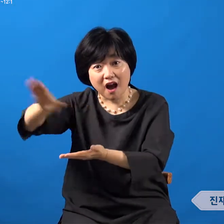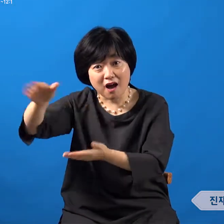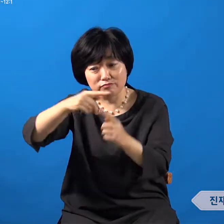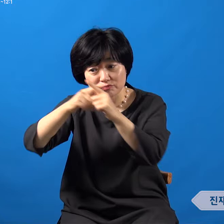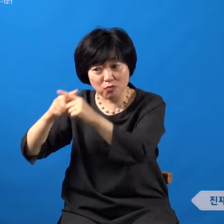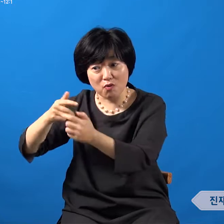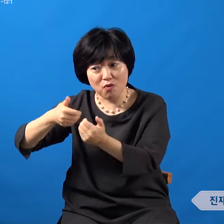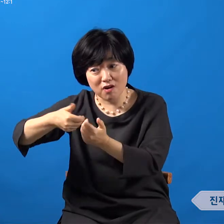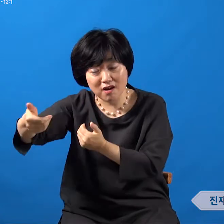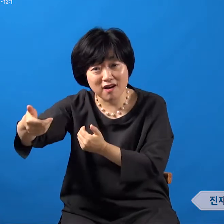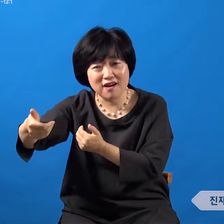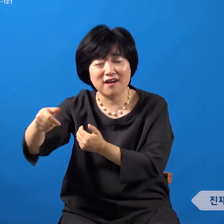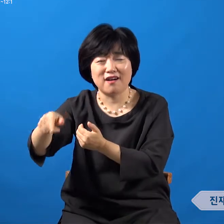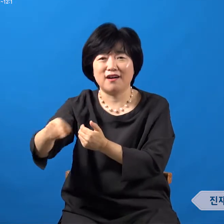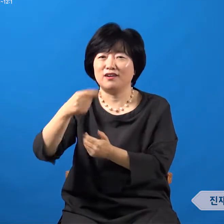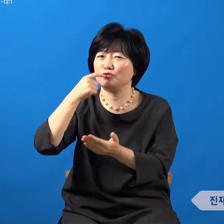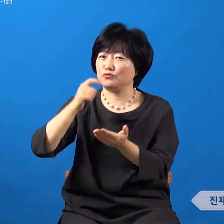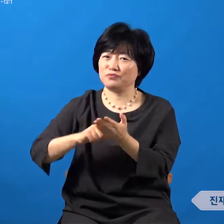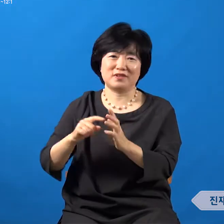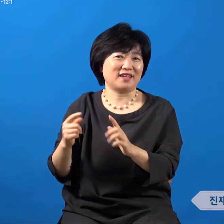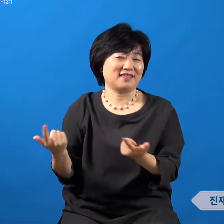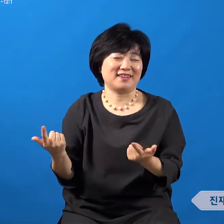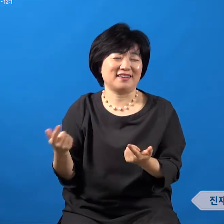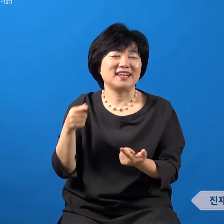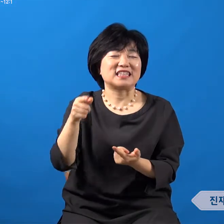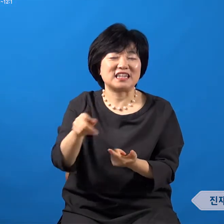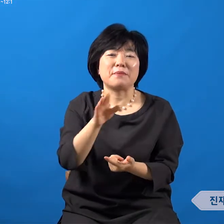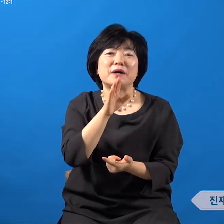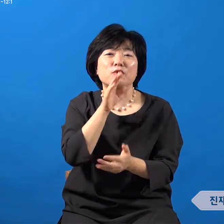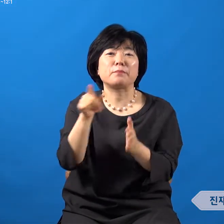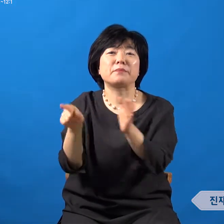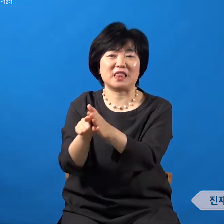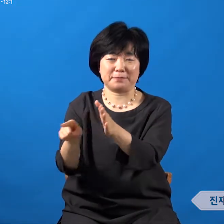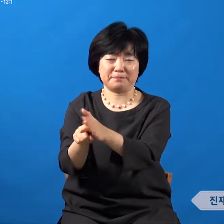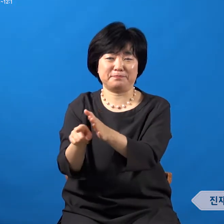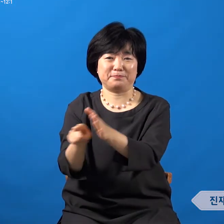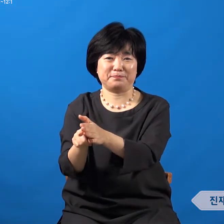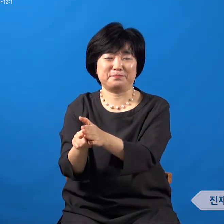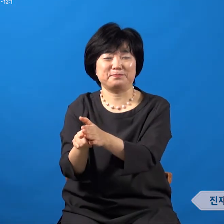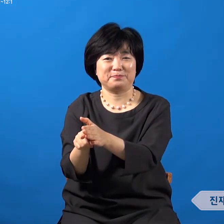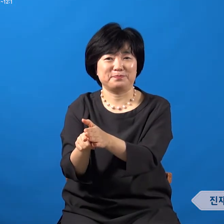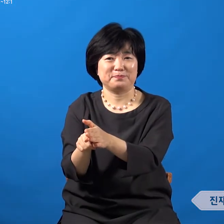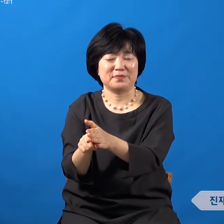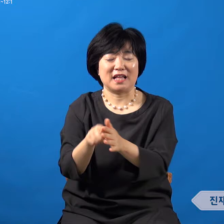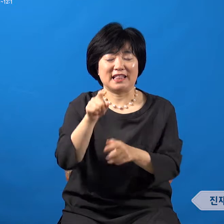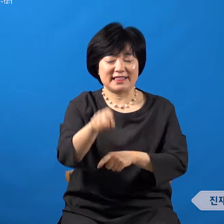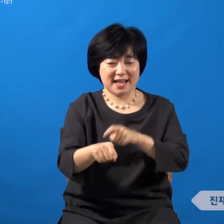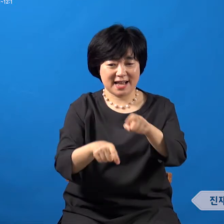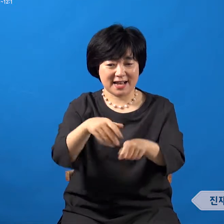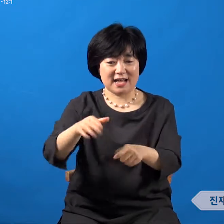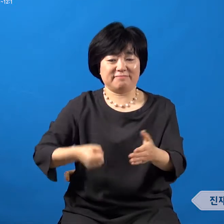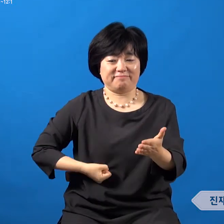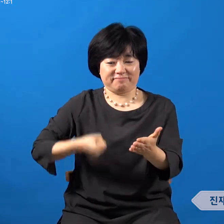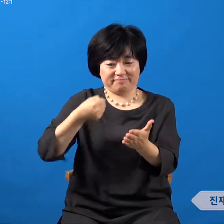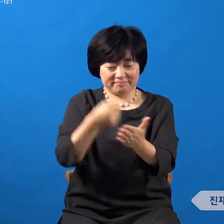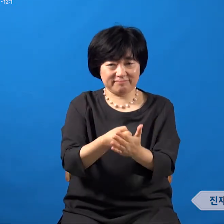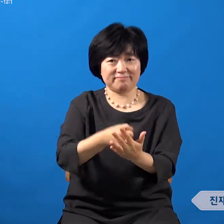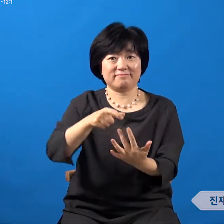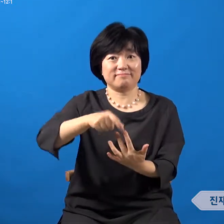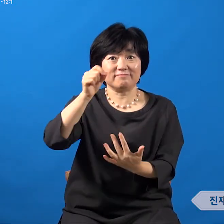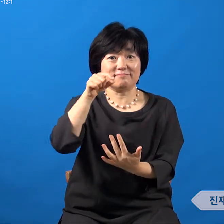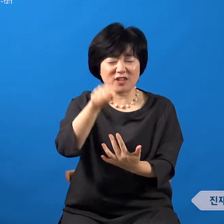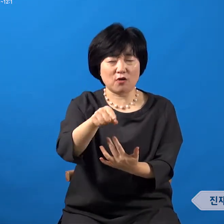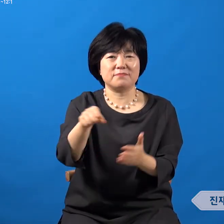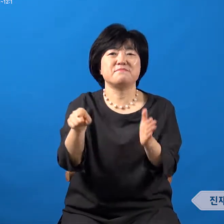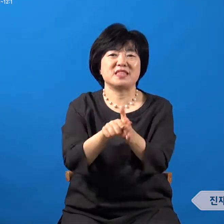보지 않았습니다. 알지 못합니다. 그럼에도 나갈 수 있는 것을 믿음이라고 할 수 있는 것,